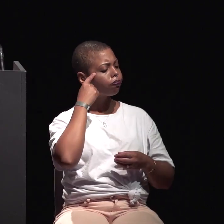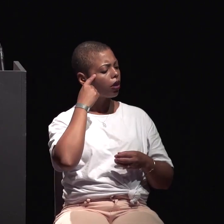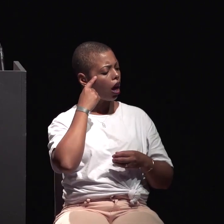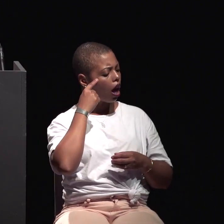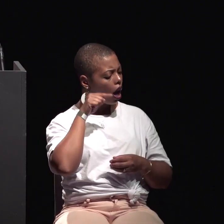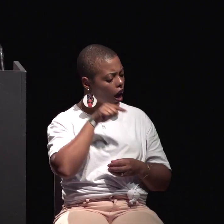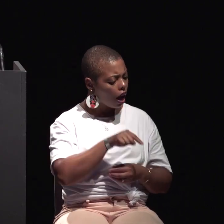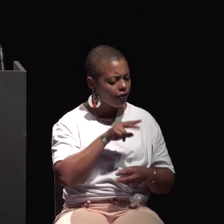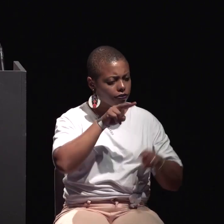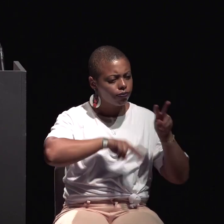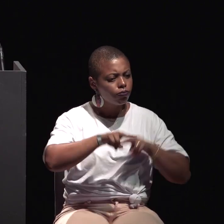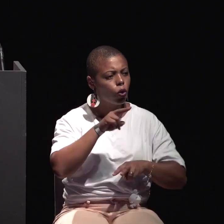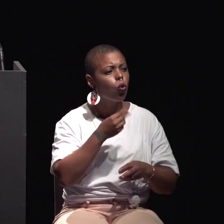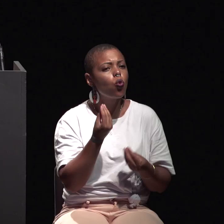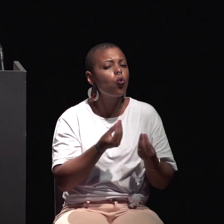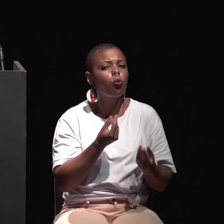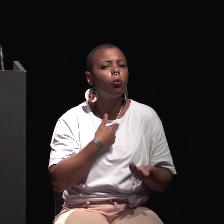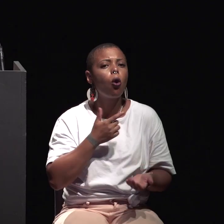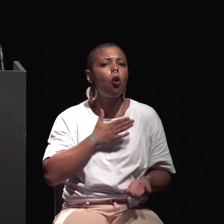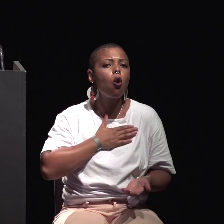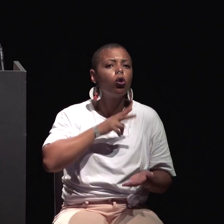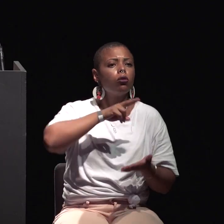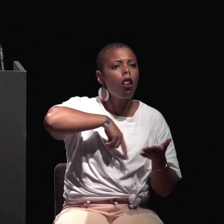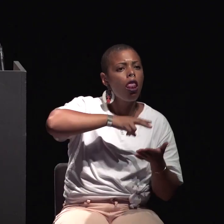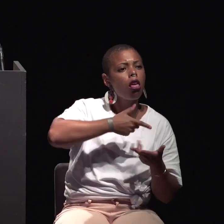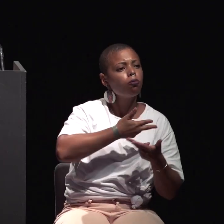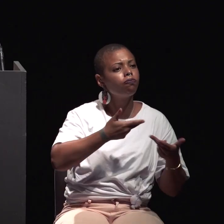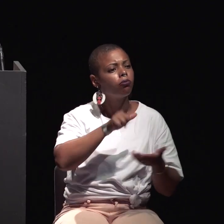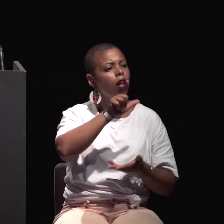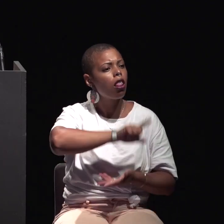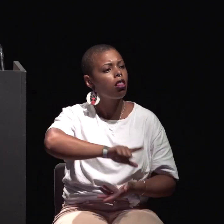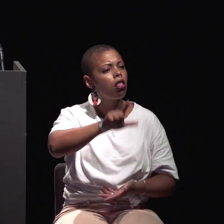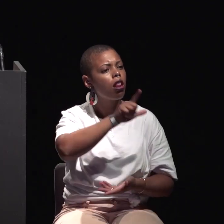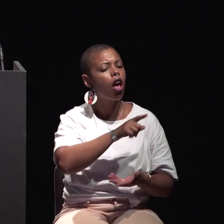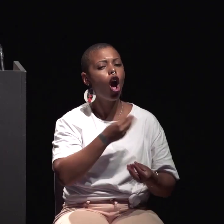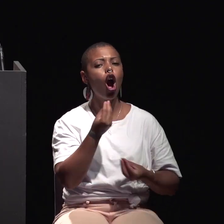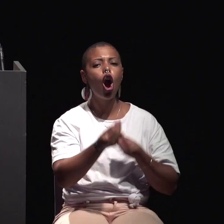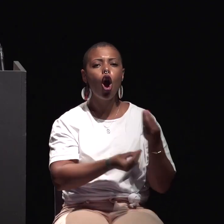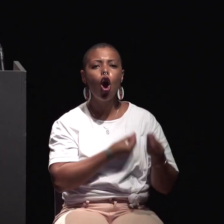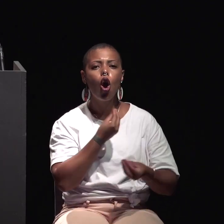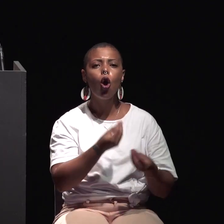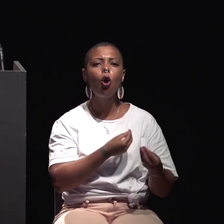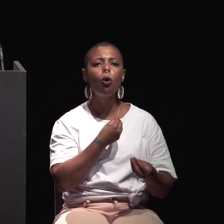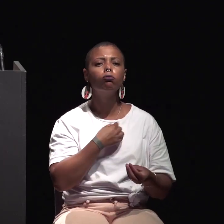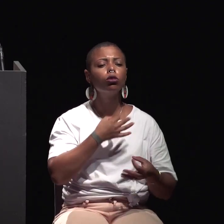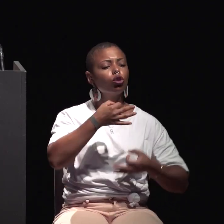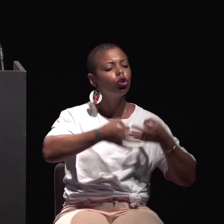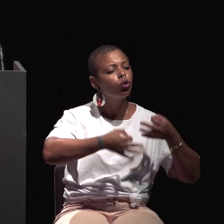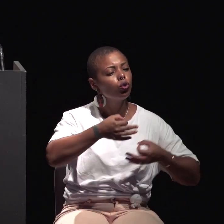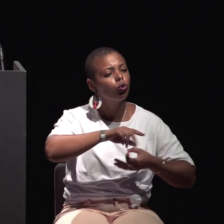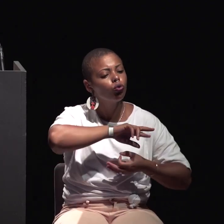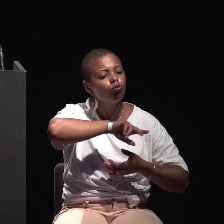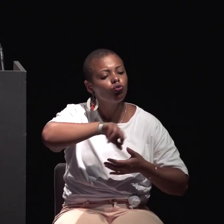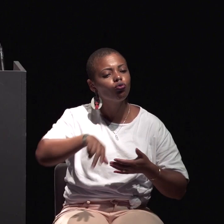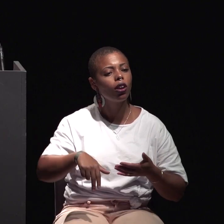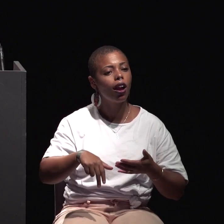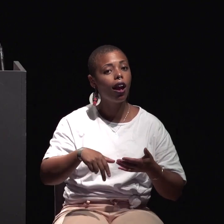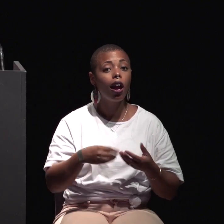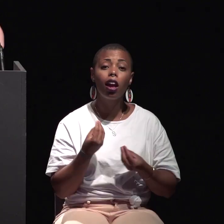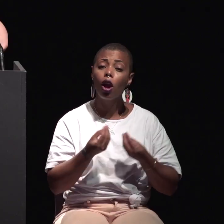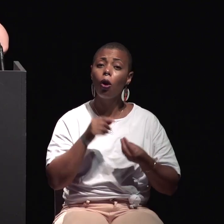Como consumimos a literatura, como privilegiamos certas narrativas, e quanto disso é